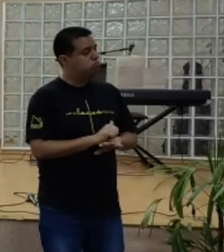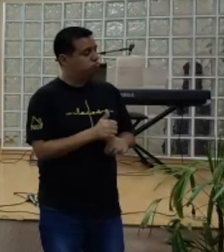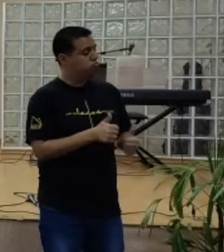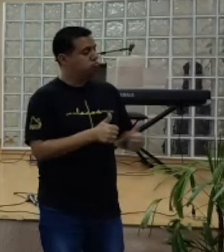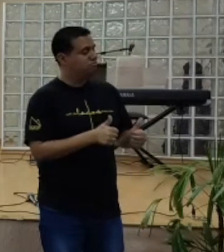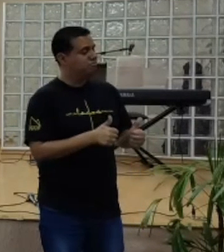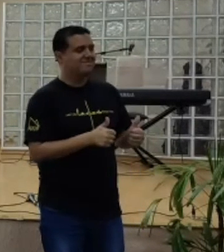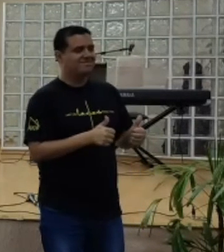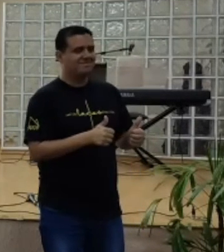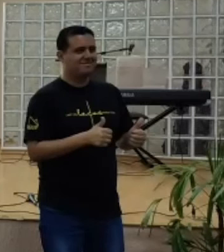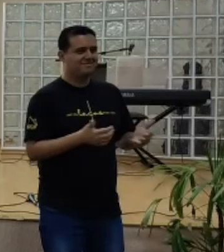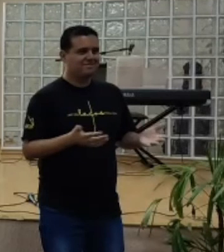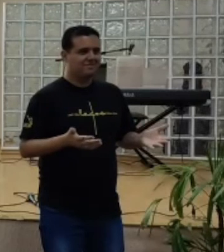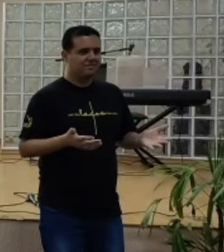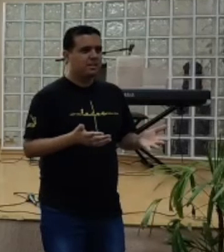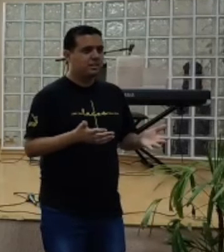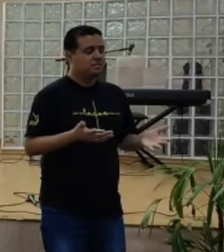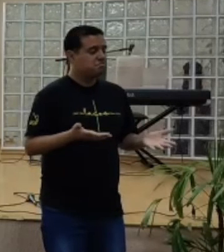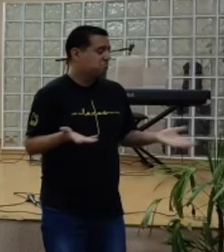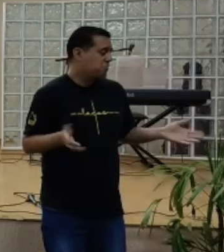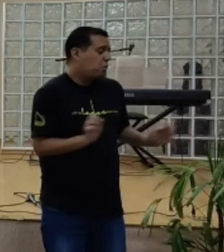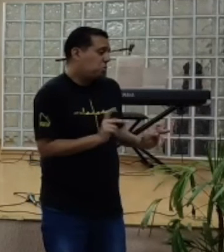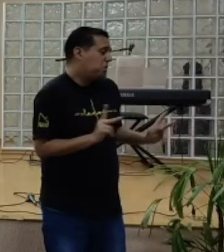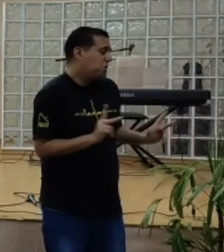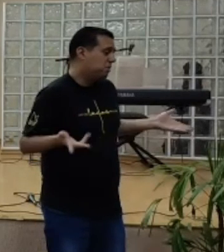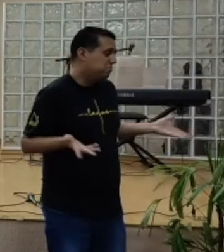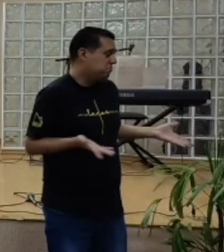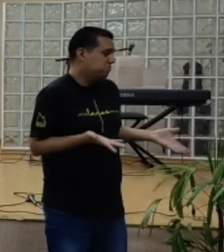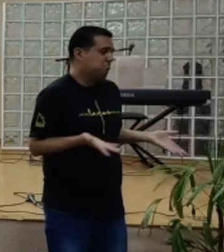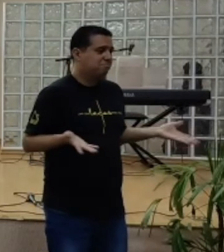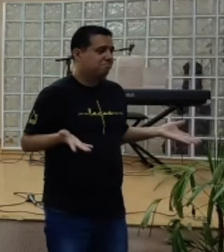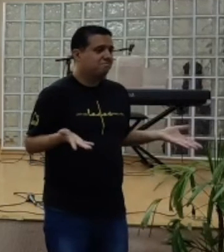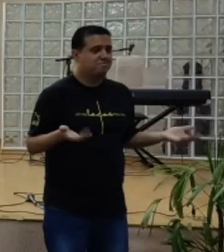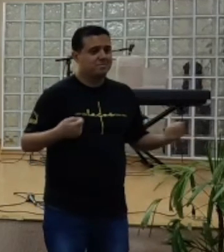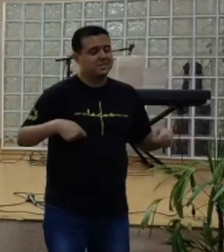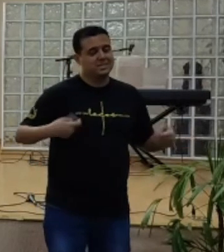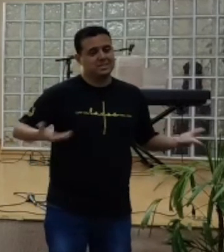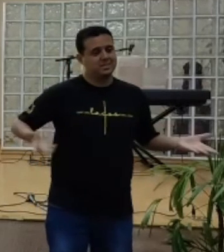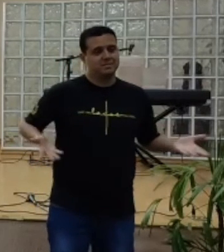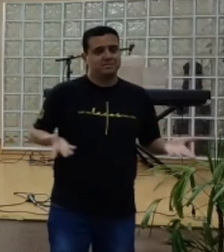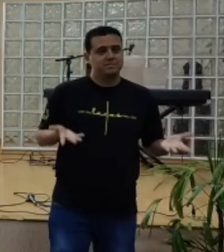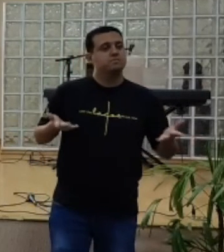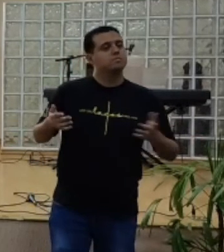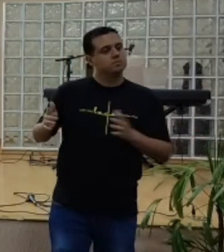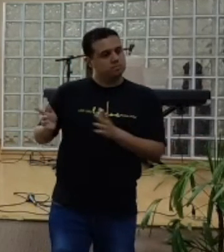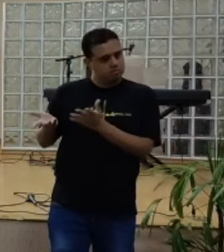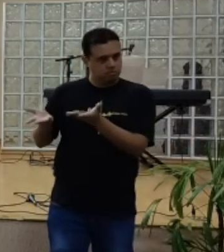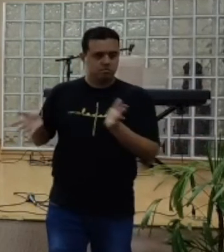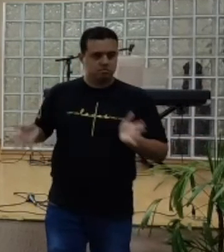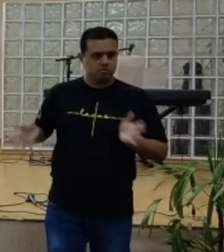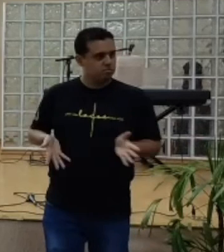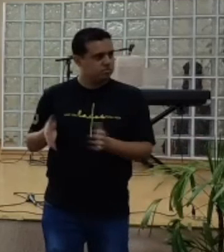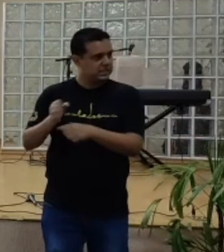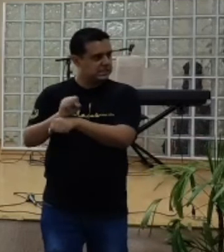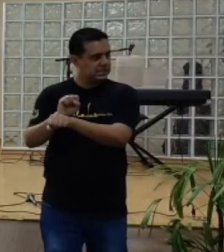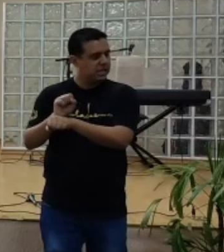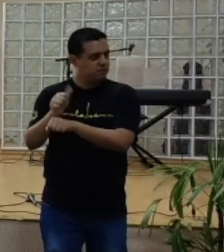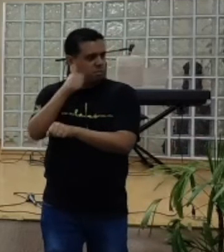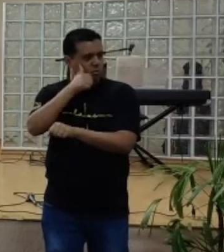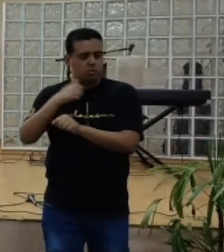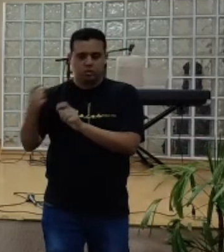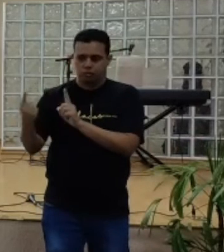né? Já que não tem outro jeito, né? Aí, vamos lá. Abraão se deita com